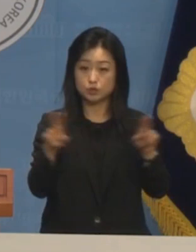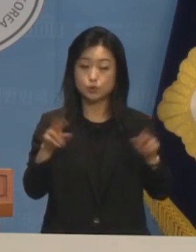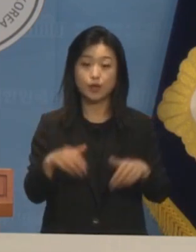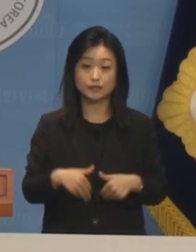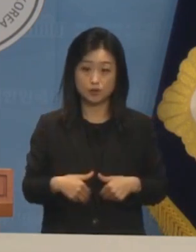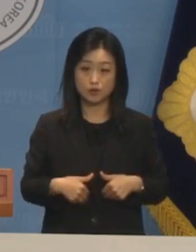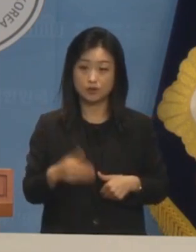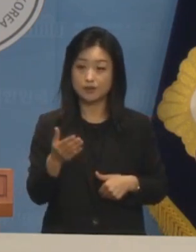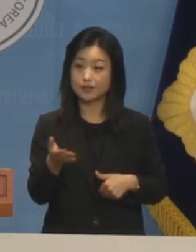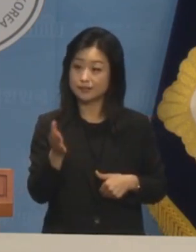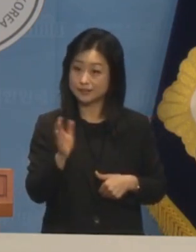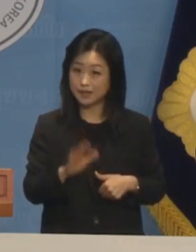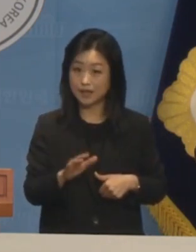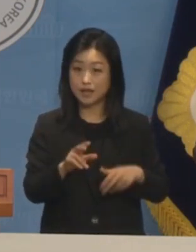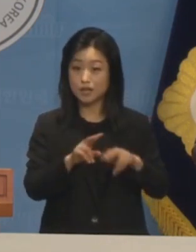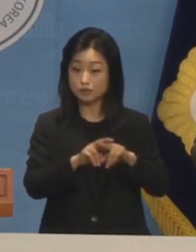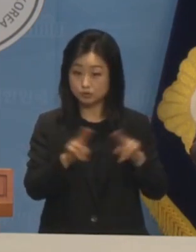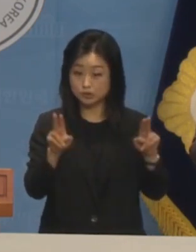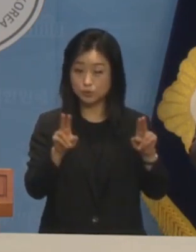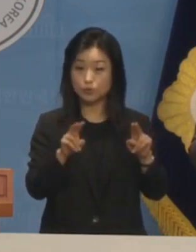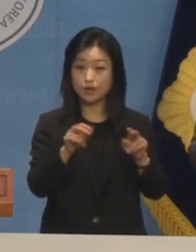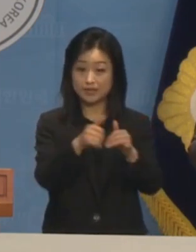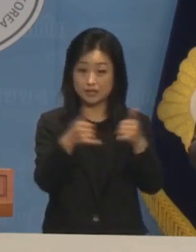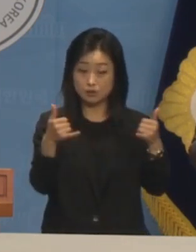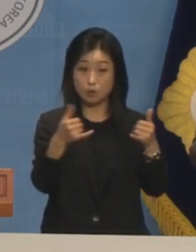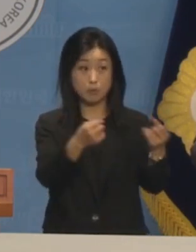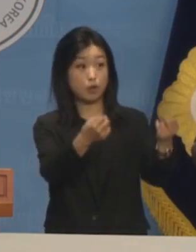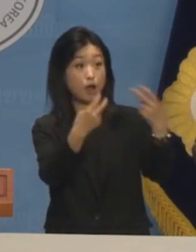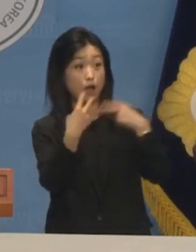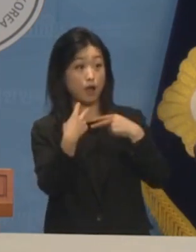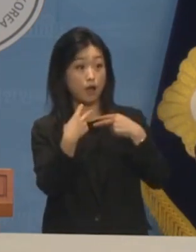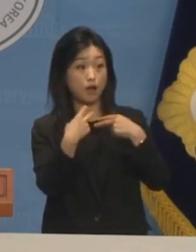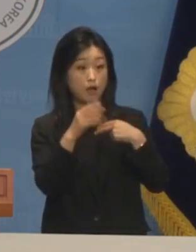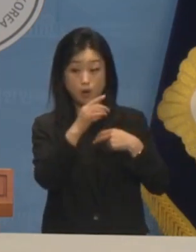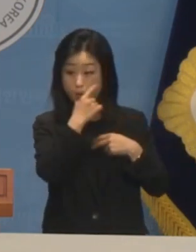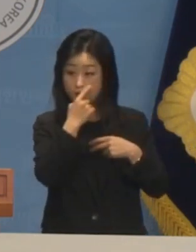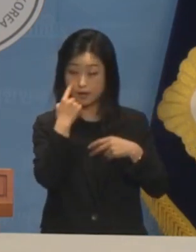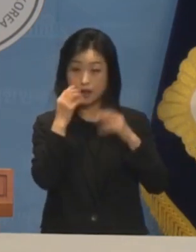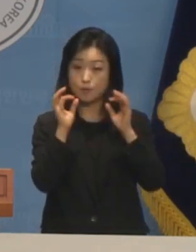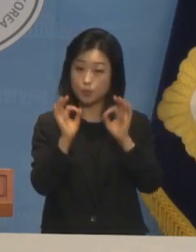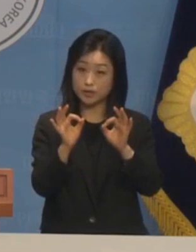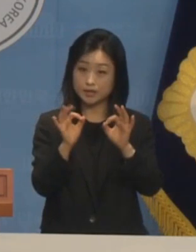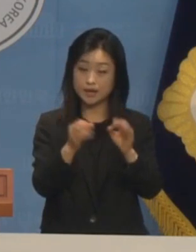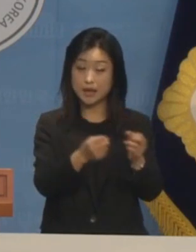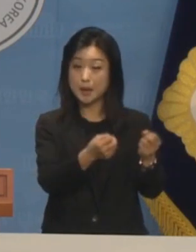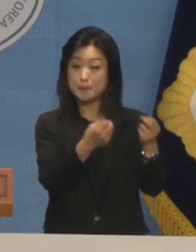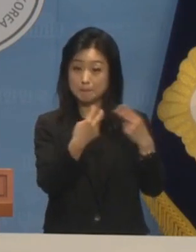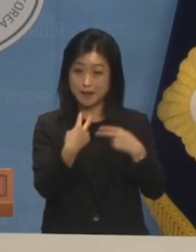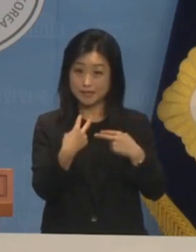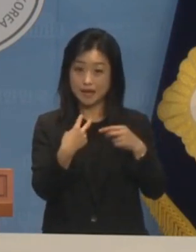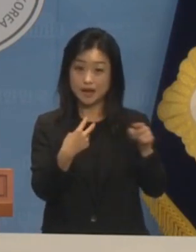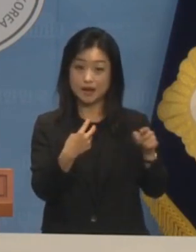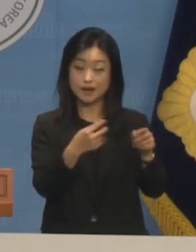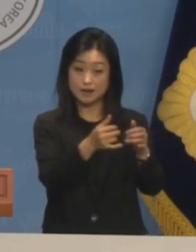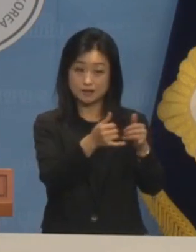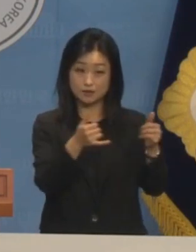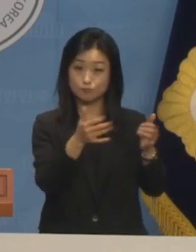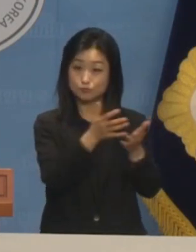취소하였는데 취소했던 냉장고가 배달이 되었고 확인을 해보자 배달